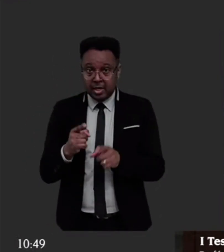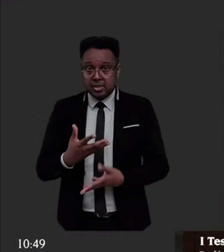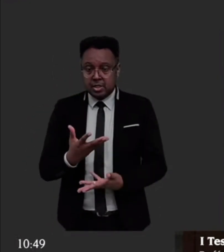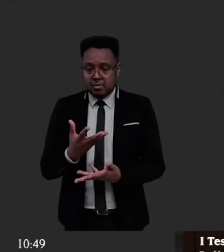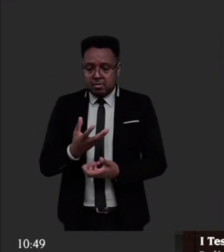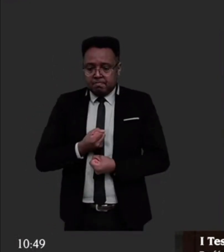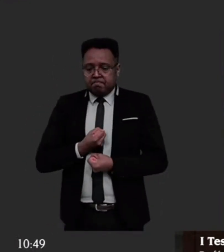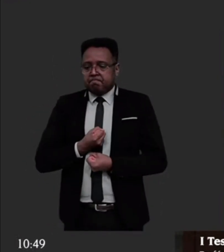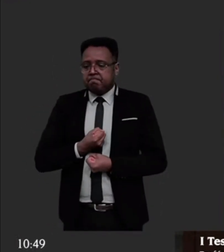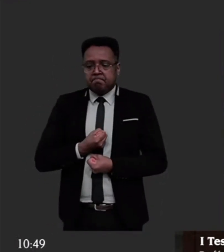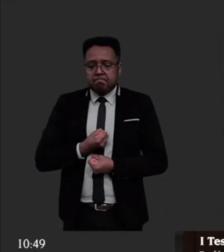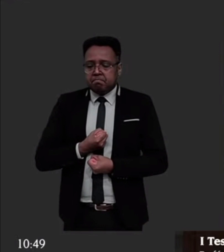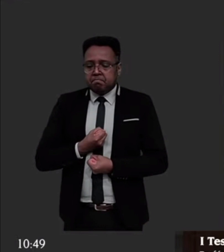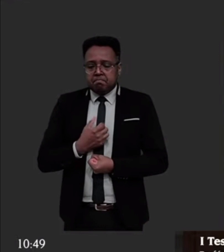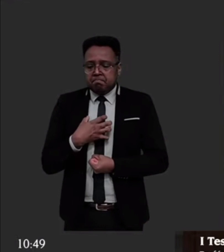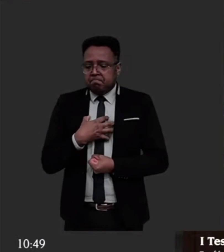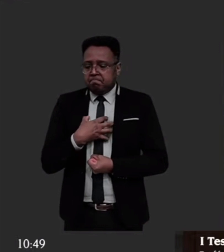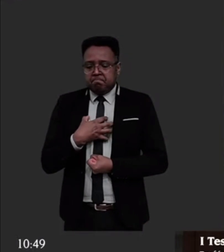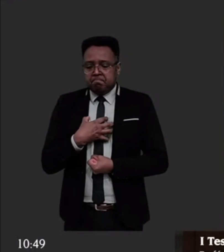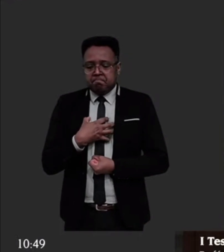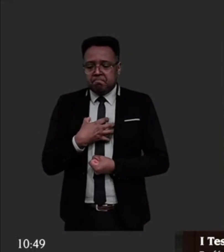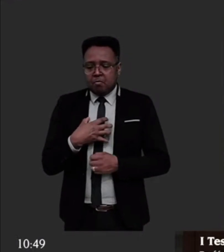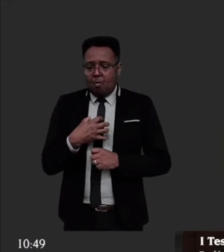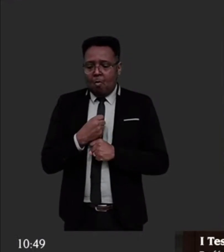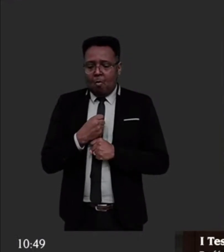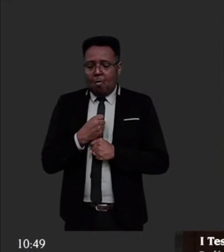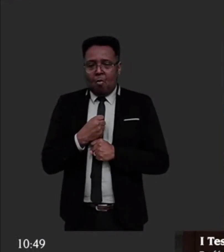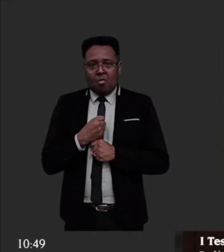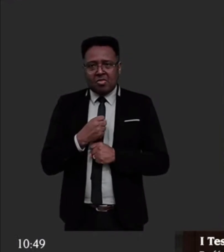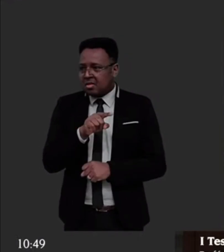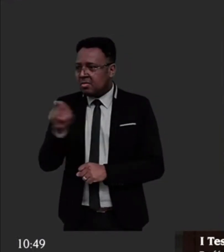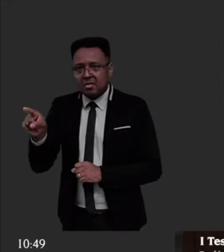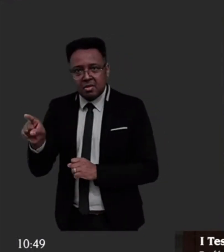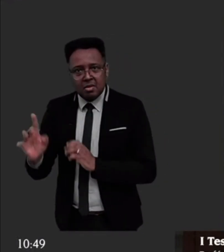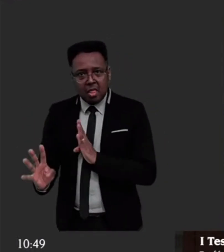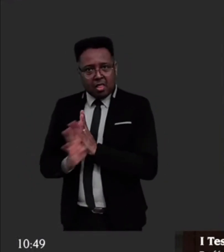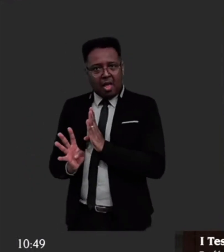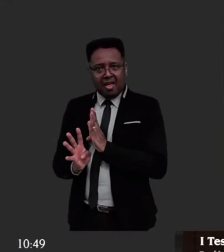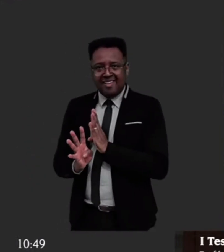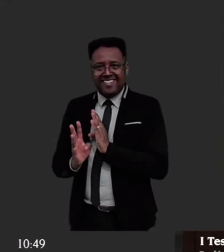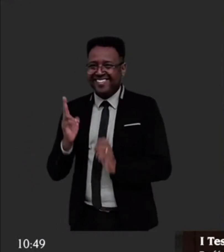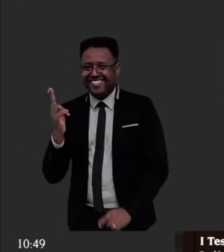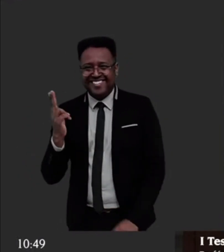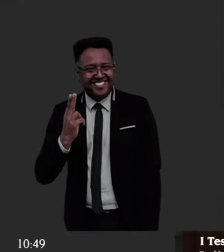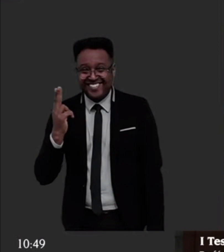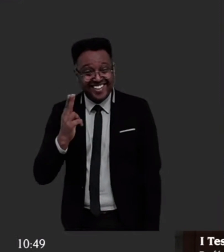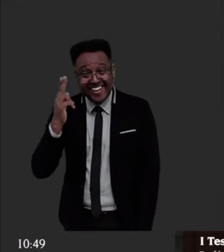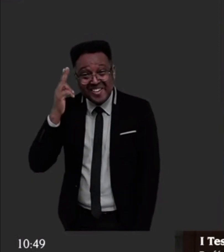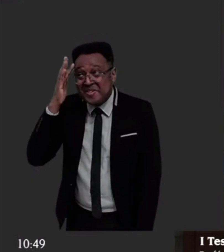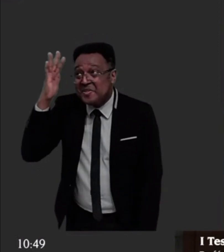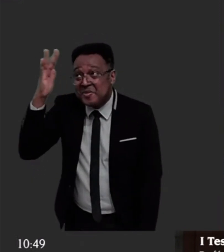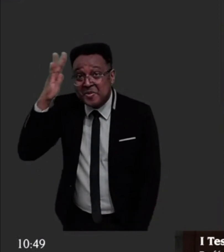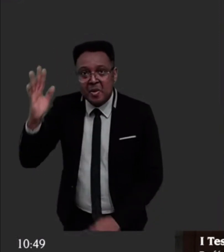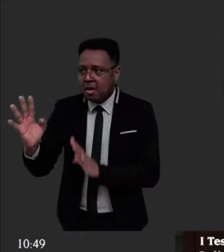descubra sentimentos das pessoas. O que é que ela pensa, o que é que ela imagina, o que ela sonha. Não há,